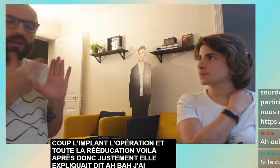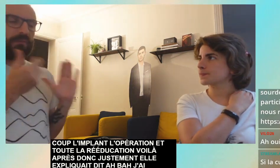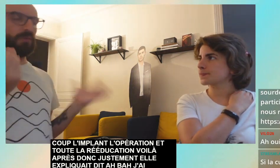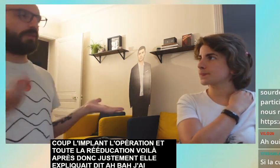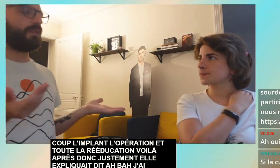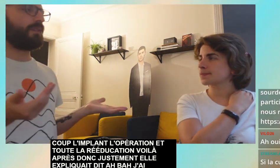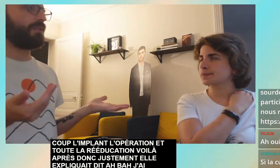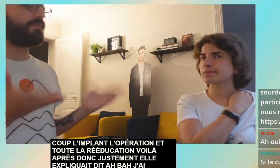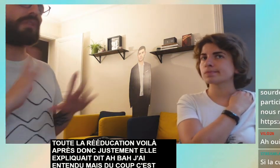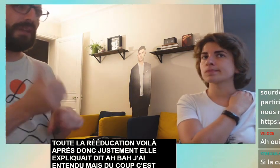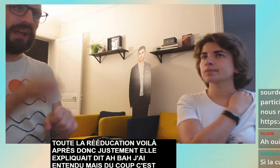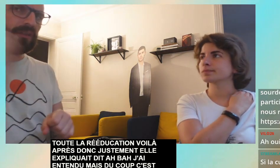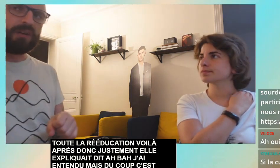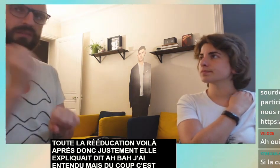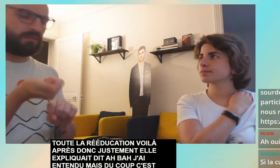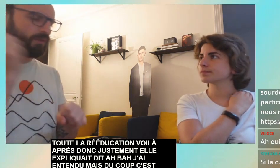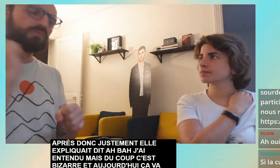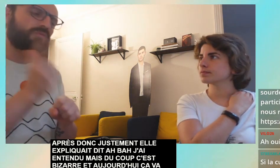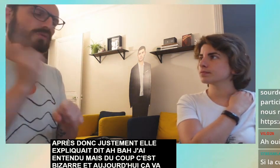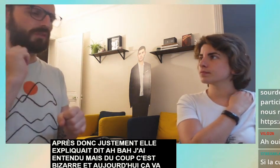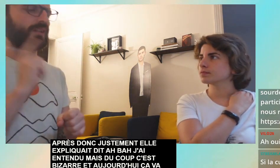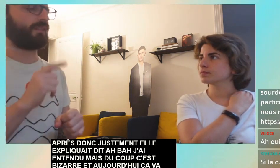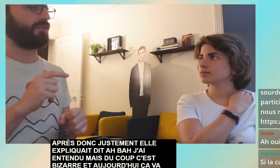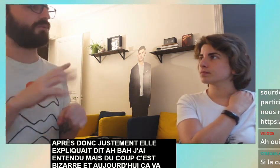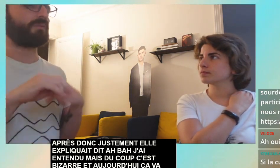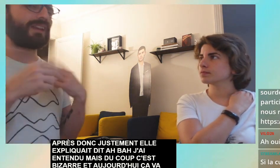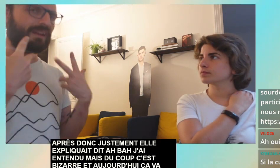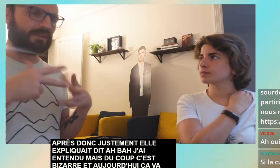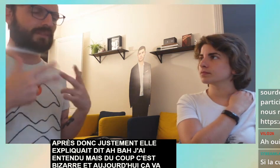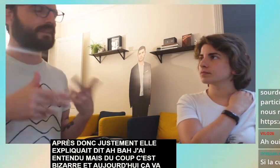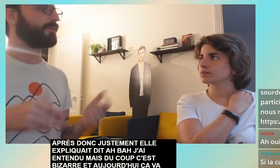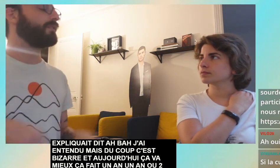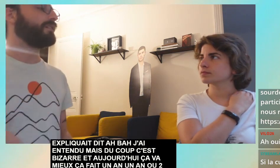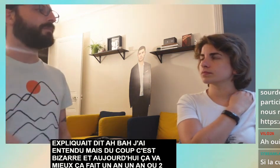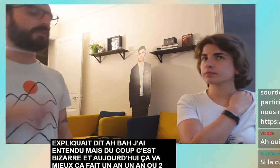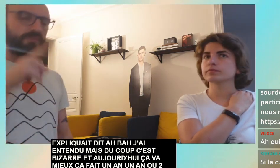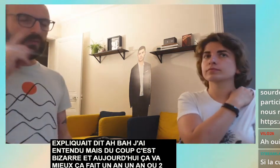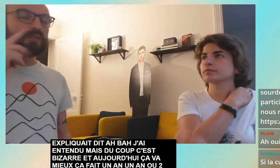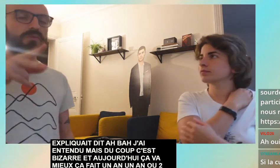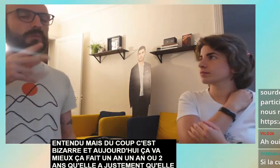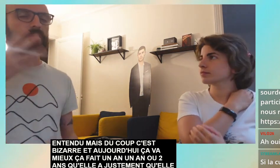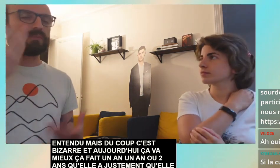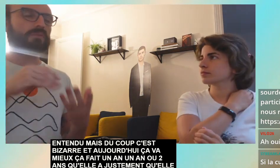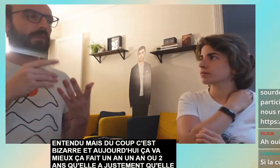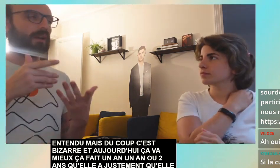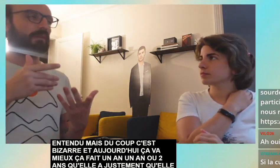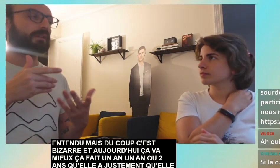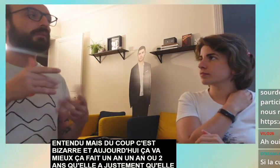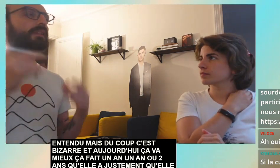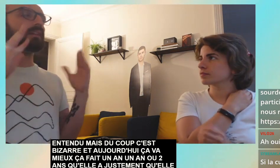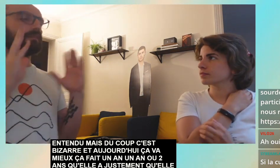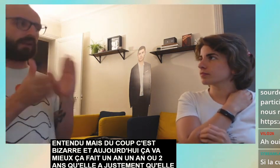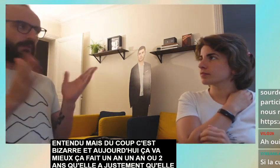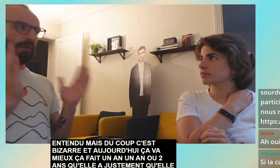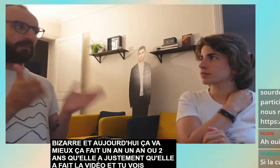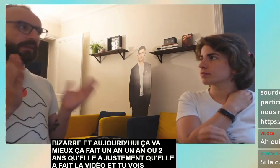mieux. Ça fait un an ou 2 ans qu'elle a fait la vidéo. Et tu vois justement en plus que bah en fait oui, tu vas quand même à